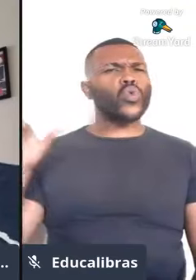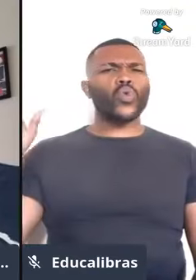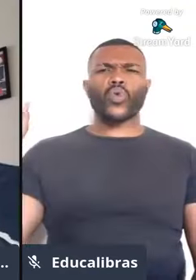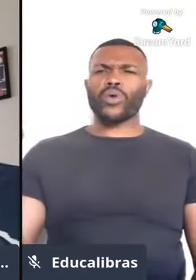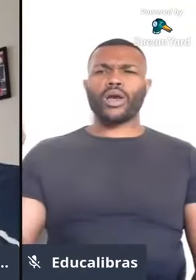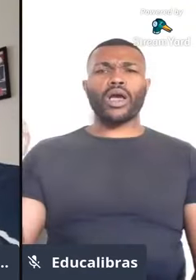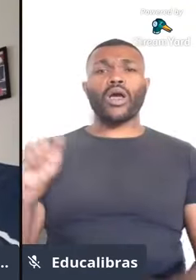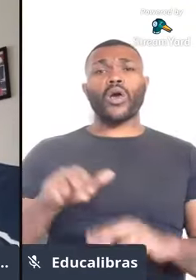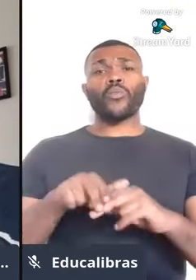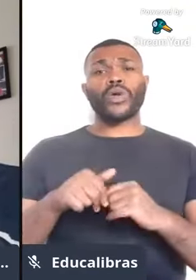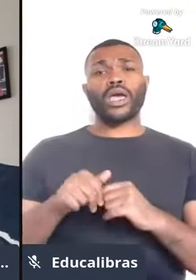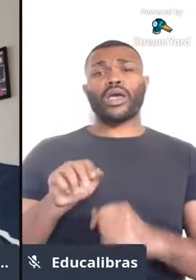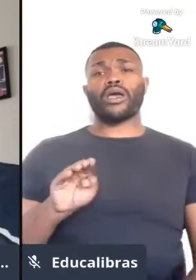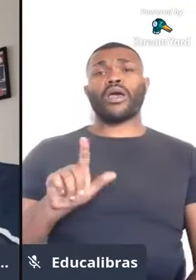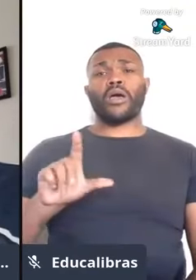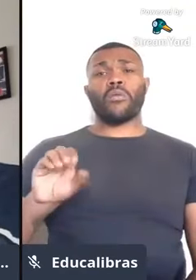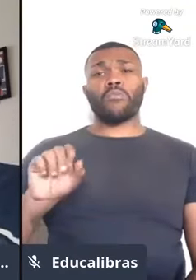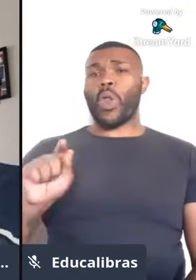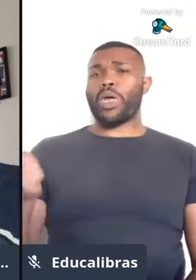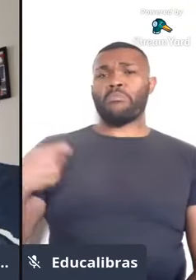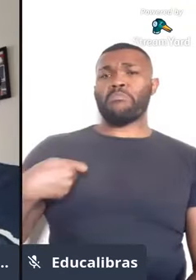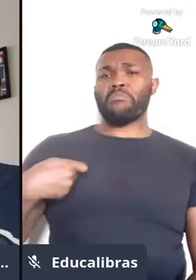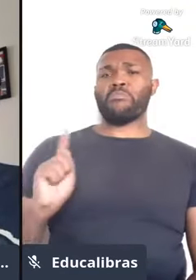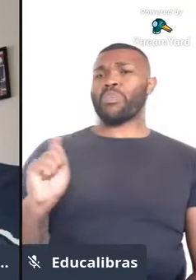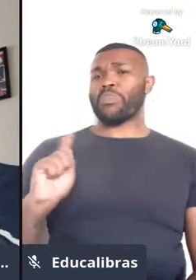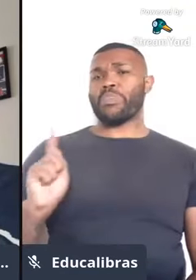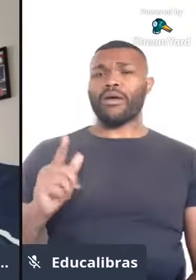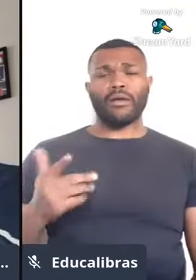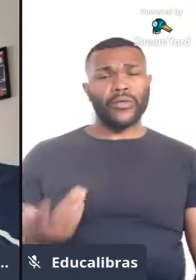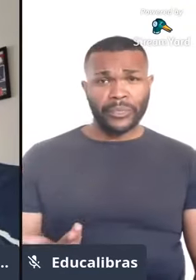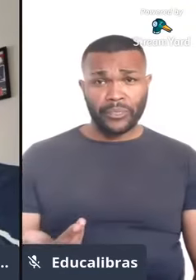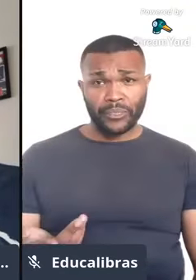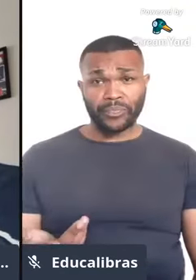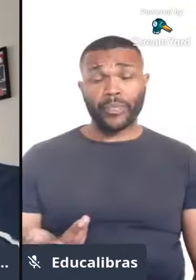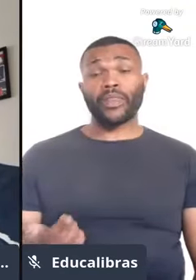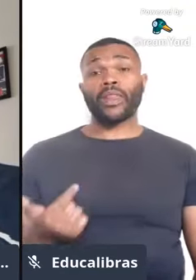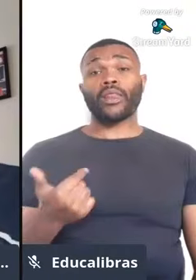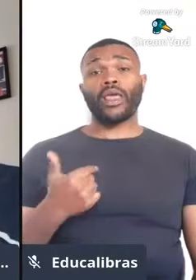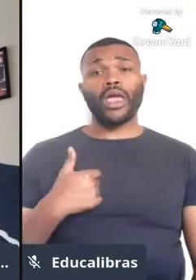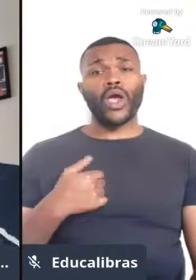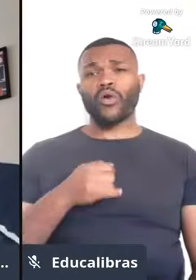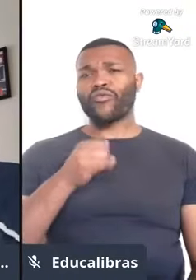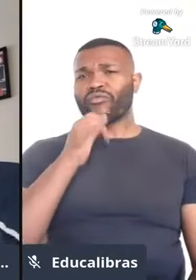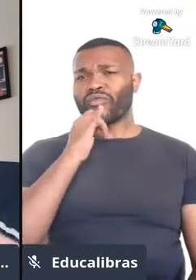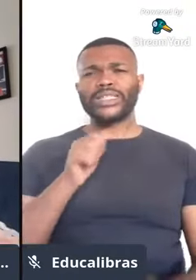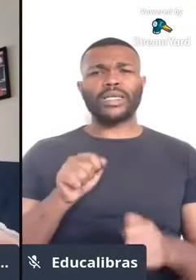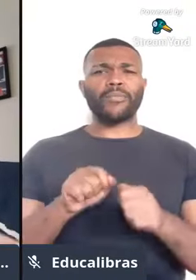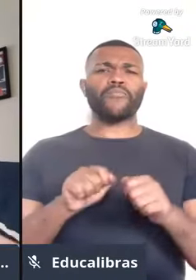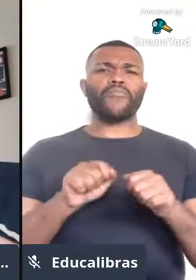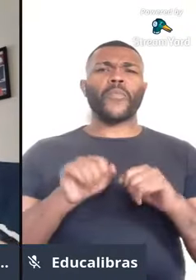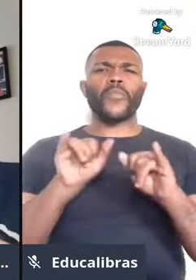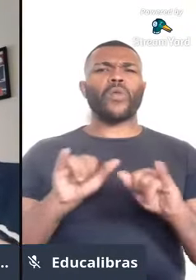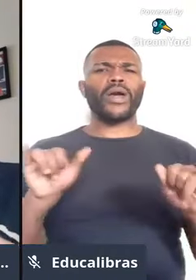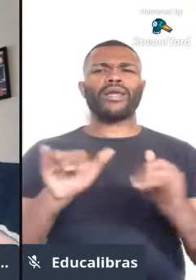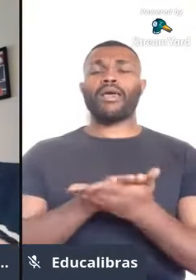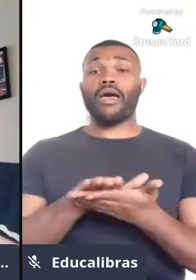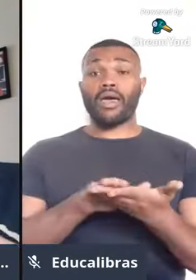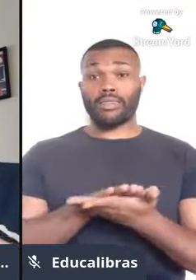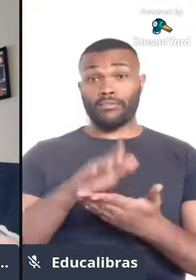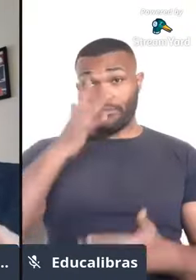para isso, até hoje não dá. E eu nunca fiz nenhum tipo de propaganda em lugar nenhum. Então, as pessoas que conhecem o